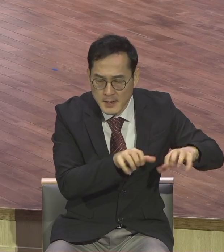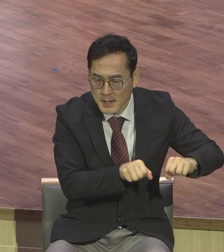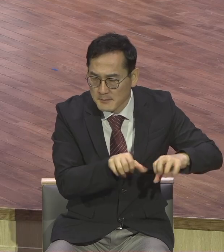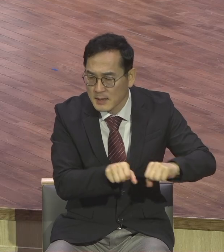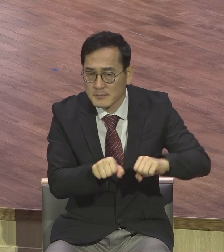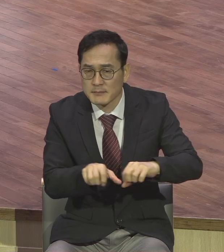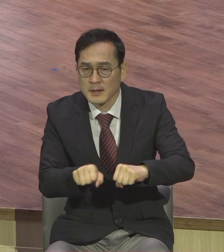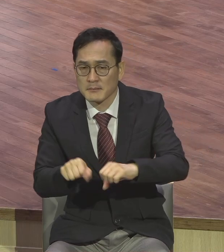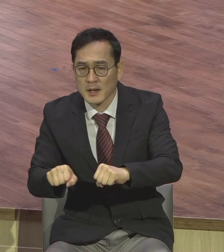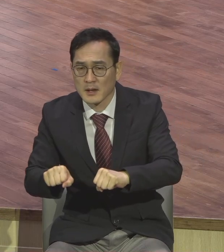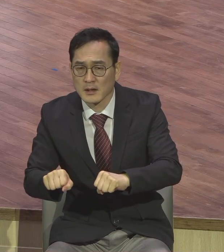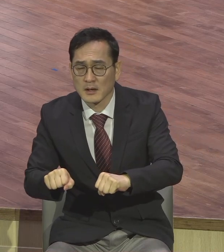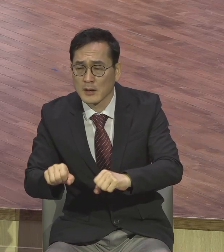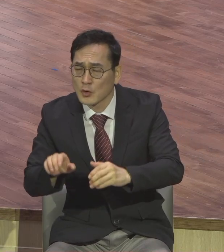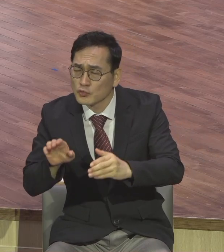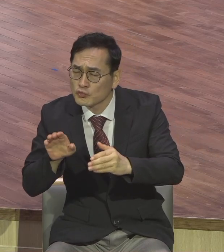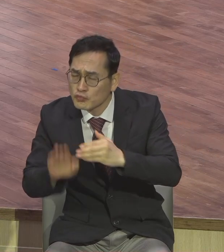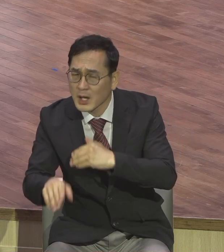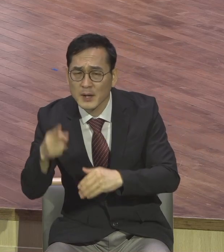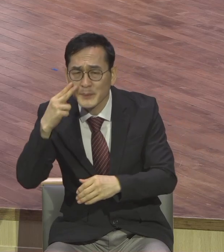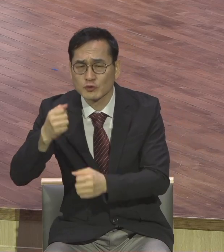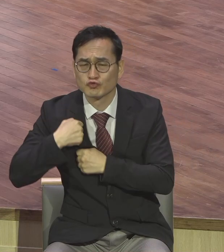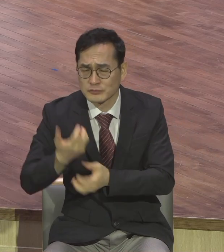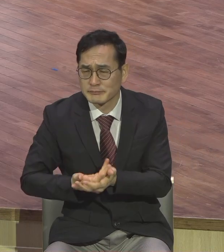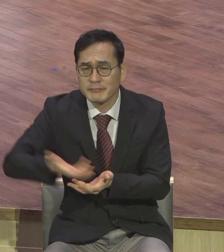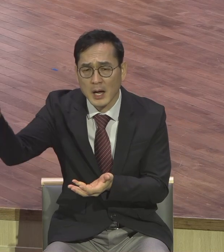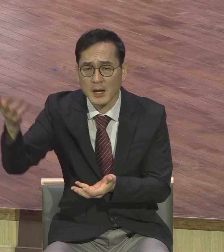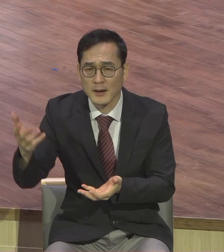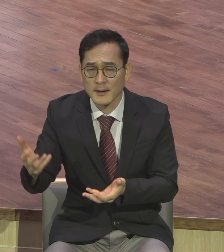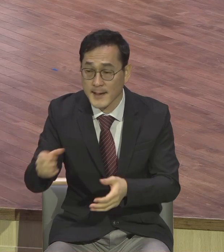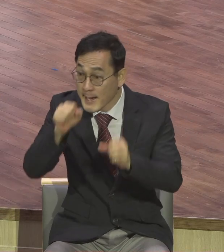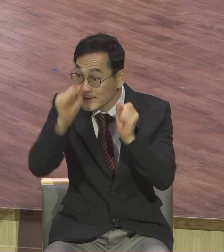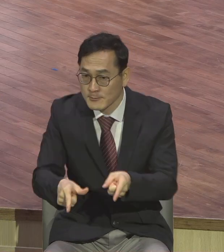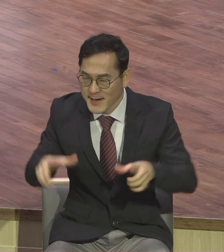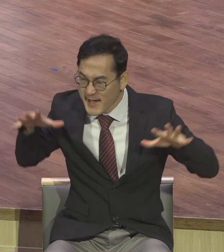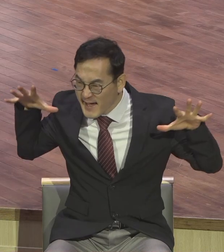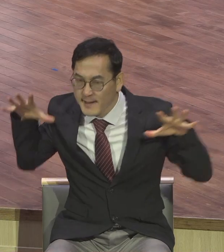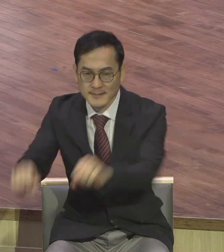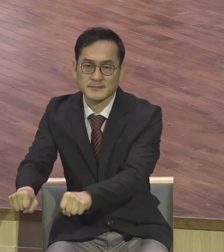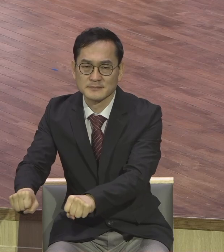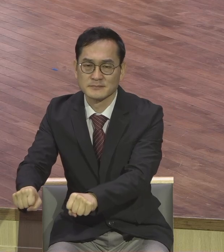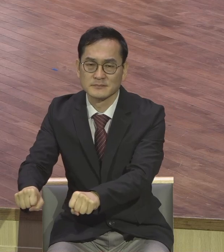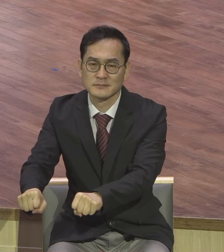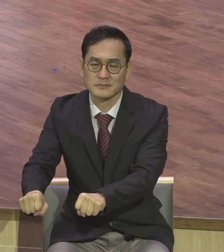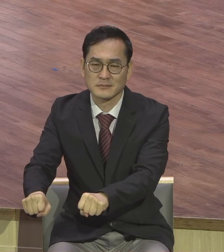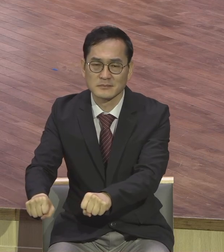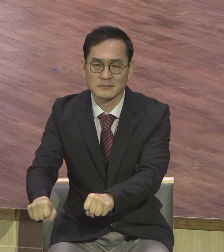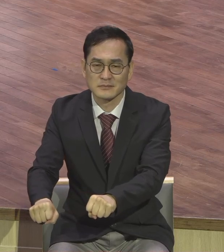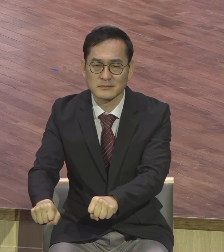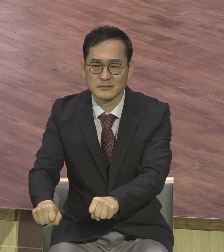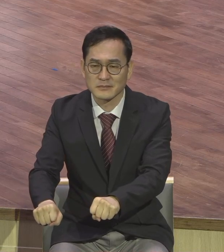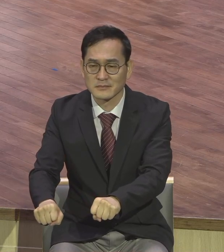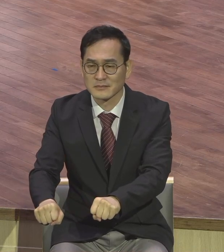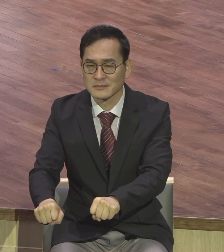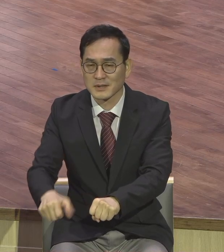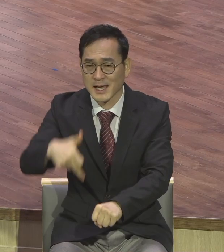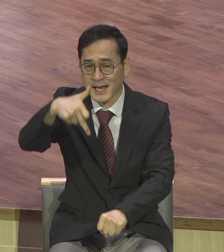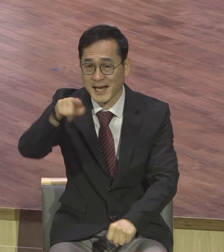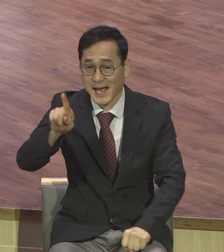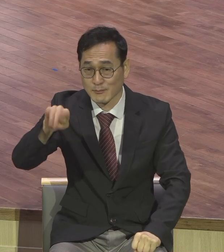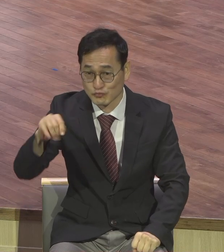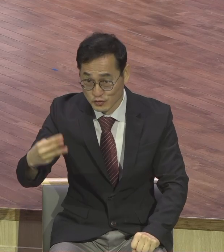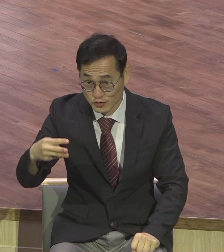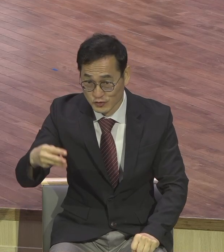미군 철수로 인해 가지고 이번 달 15일 이렇게 수도 카불을 장악으로 다시